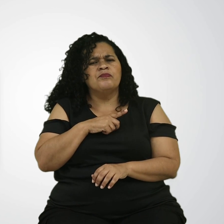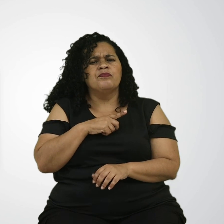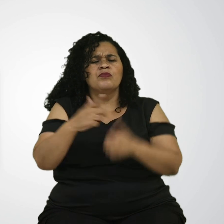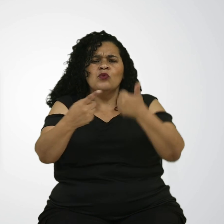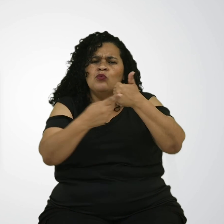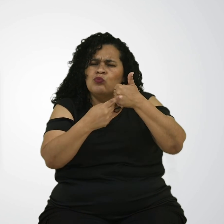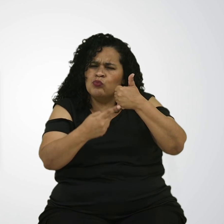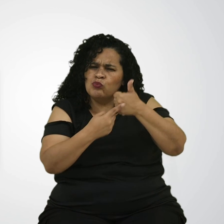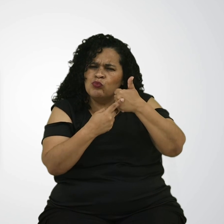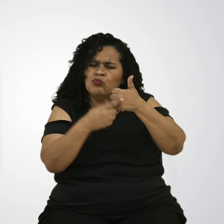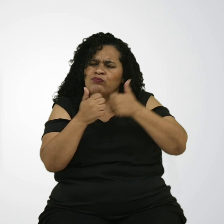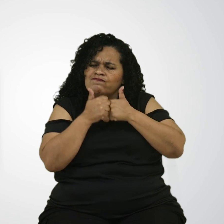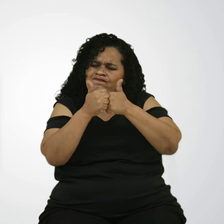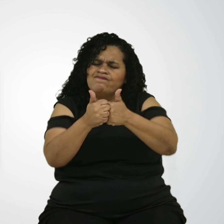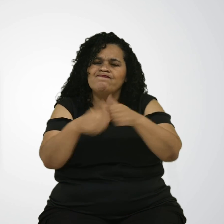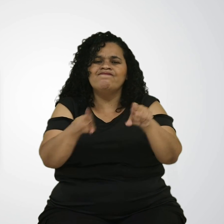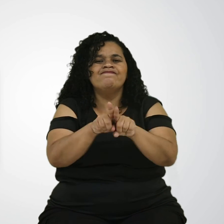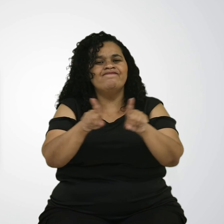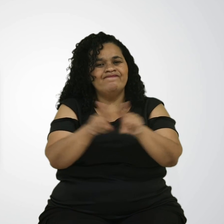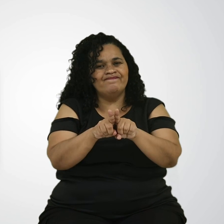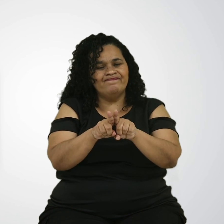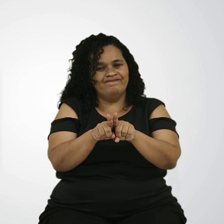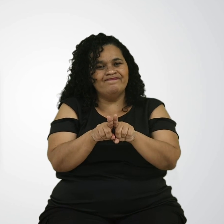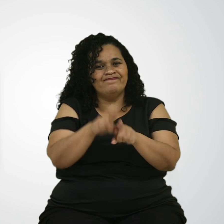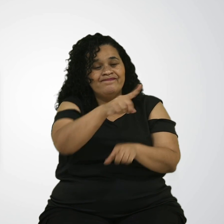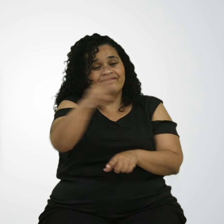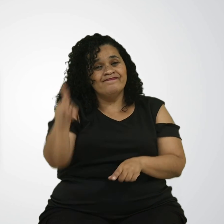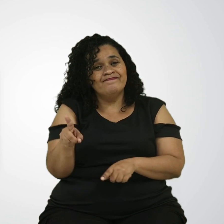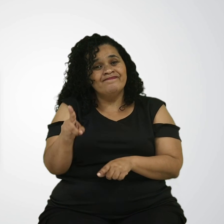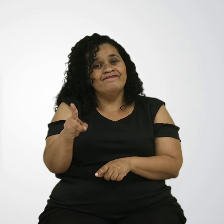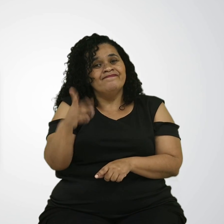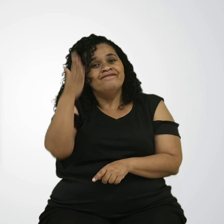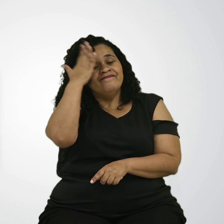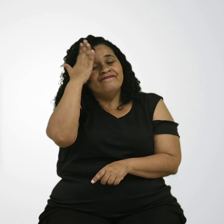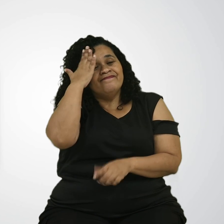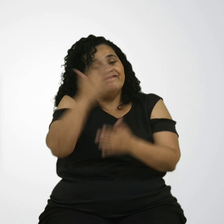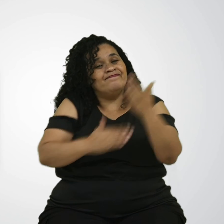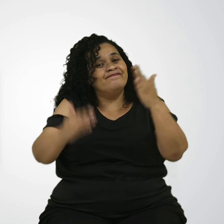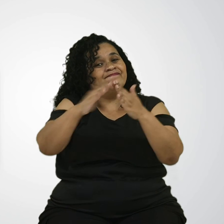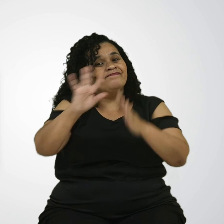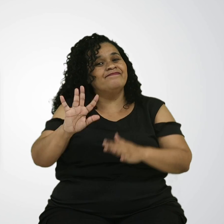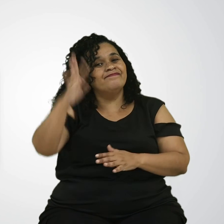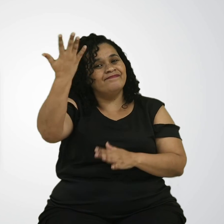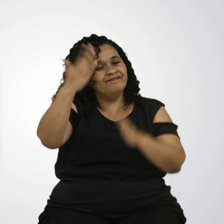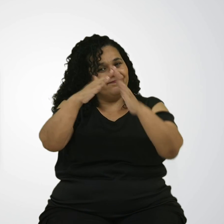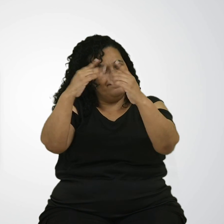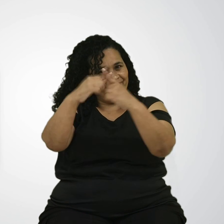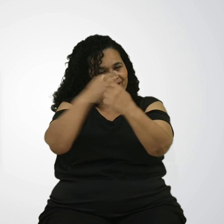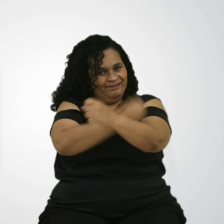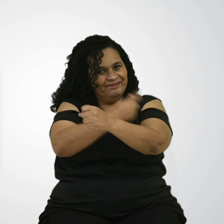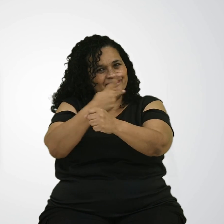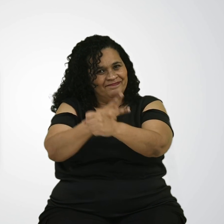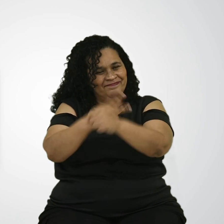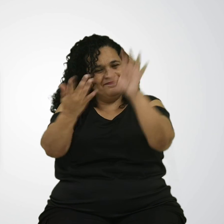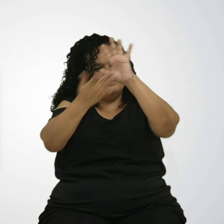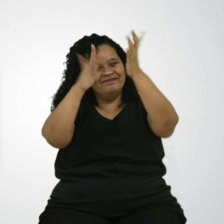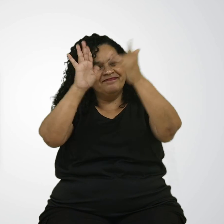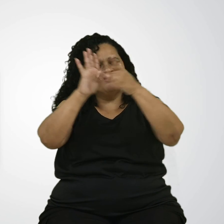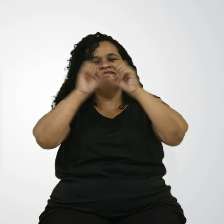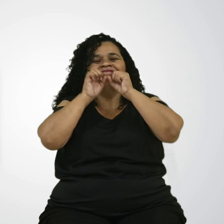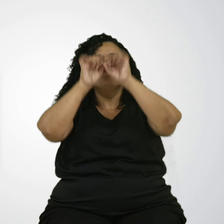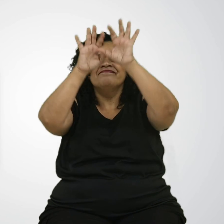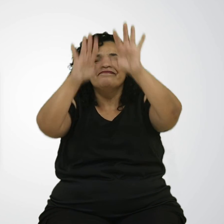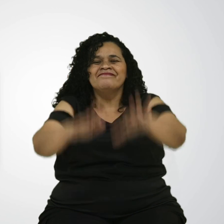por dentro de todas as novidades, você ficar por dentro de tudo que está acontecendo na nossa igreja. Que Jesus abençoe